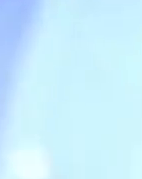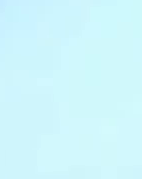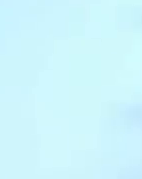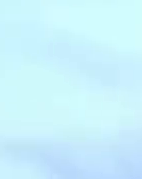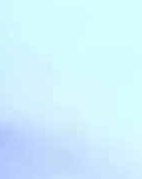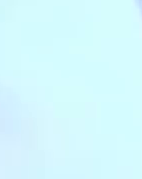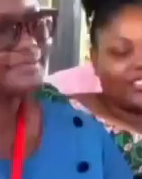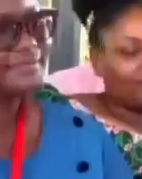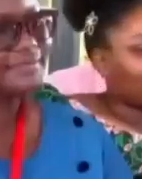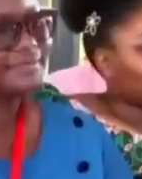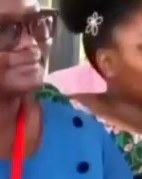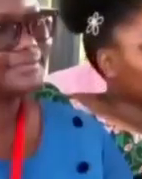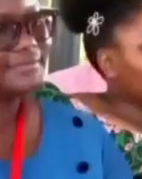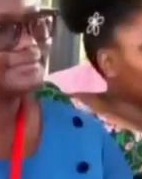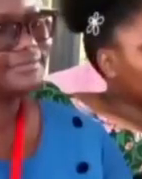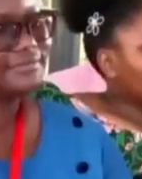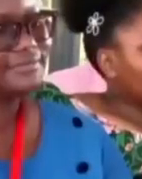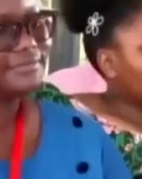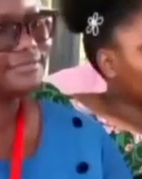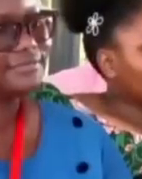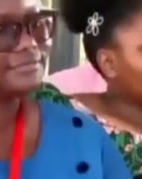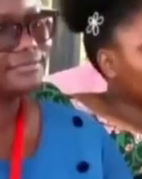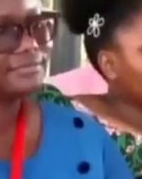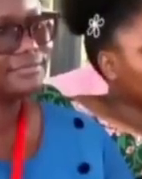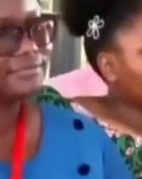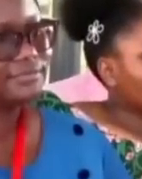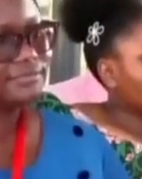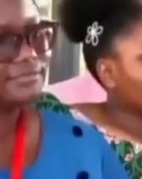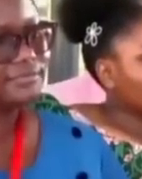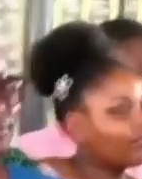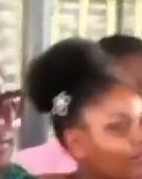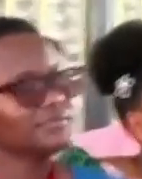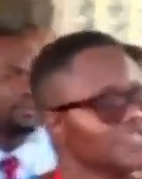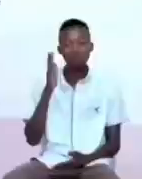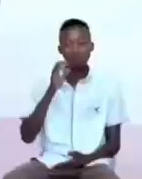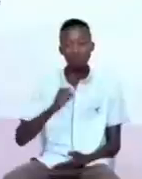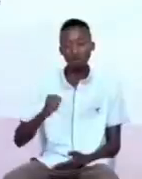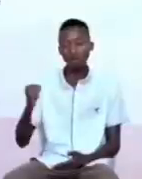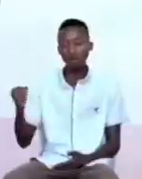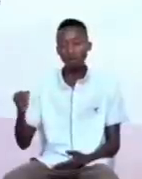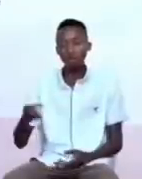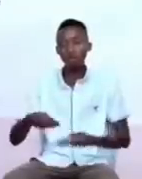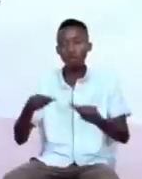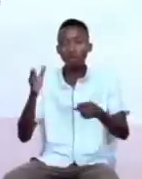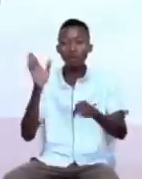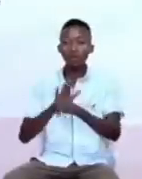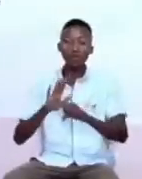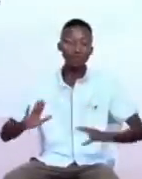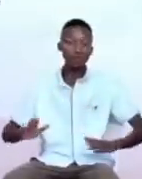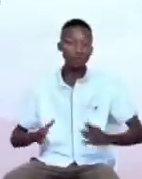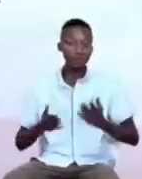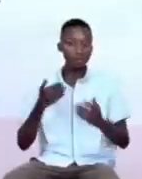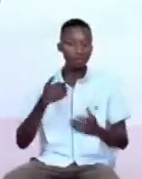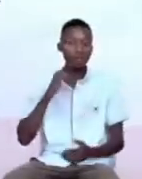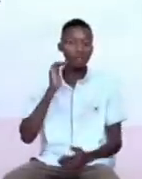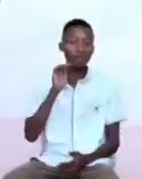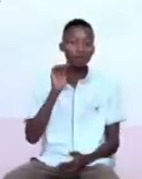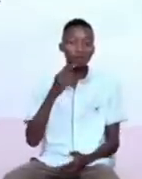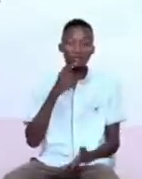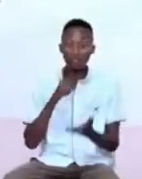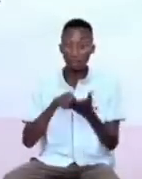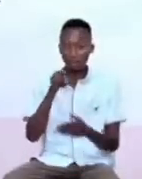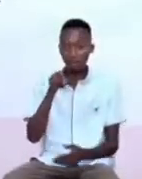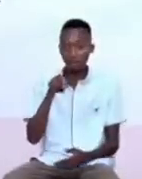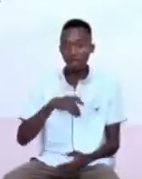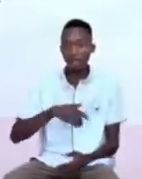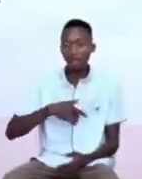Anasema mkono wako huu inakupatia wingi wa maisha. Haleluya. Nikupe tu kidogo hii, mengine utaongezewa na Roho Mtakatifu mbele ya